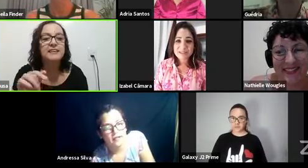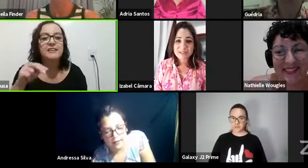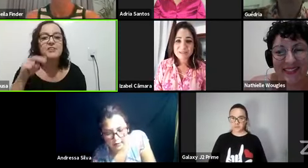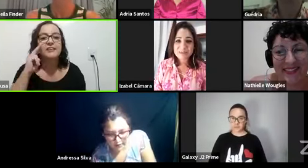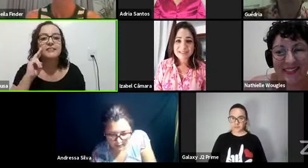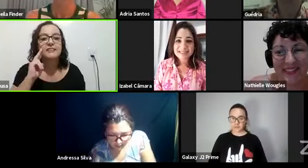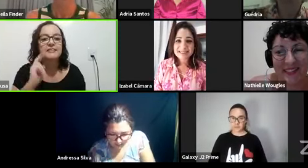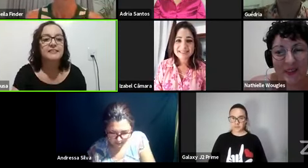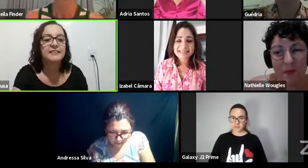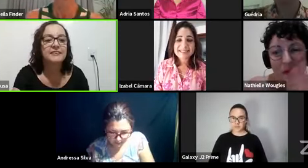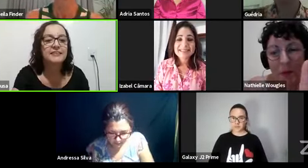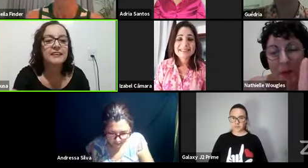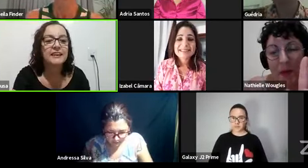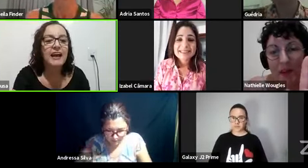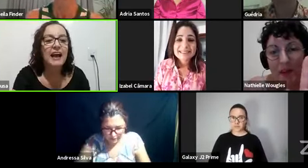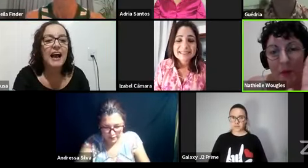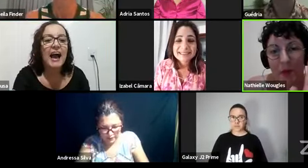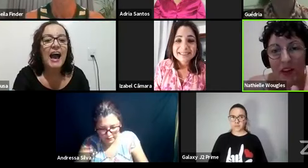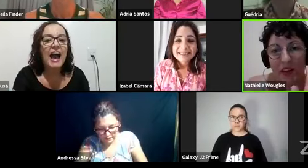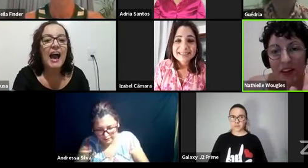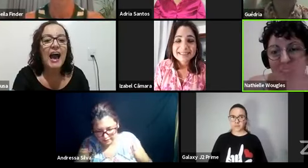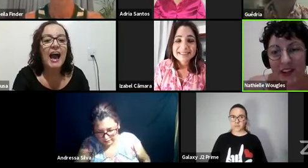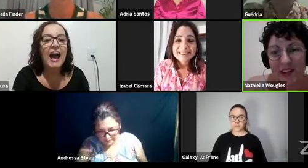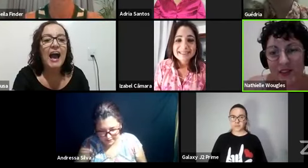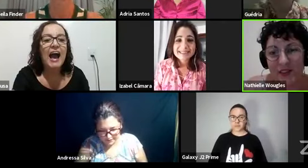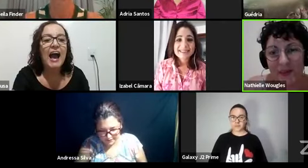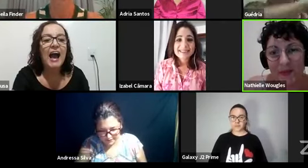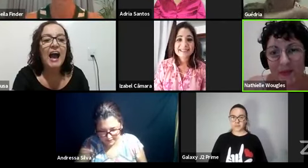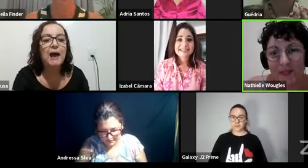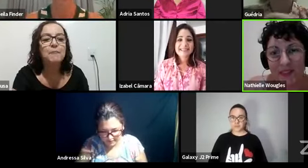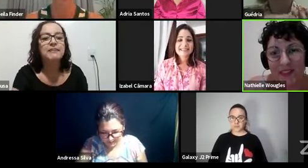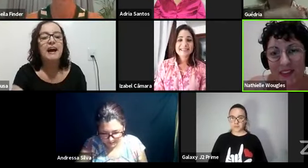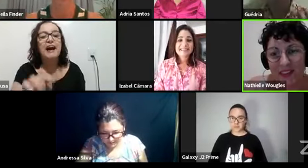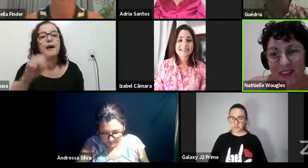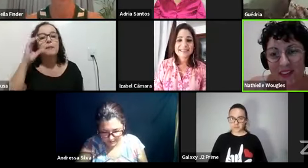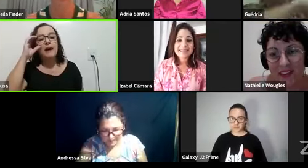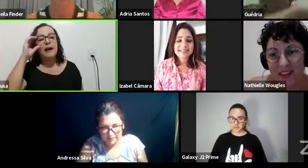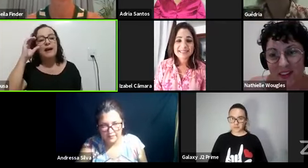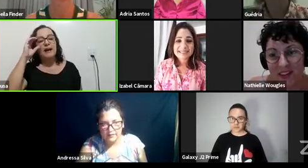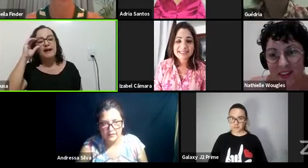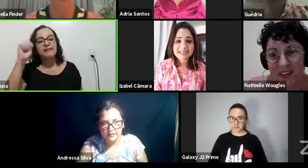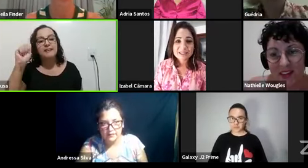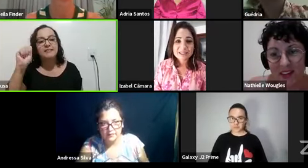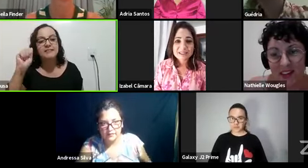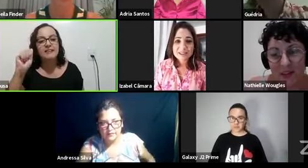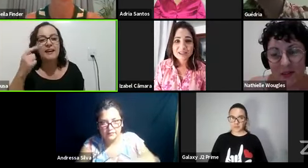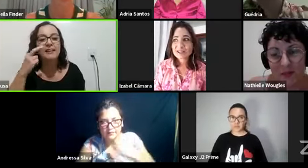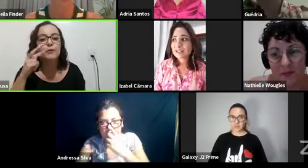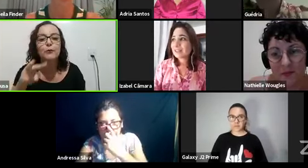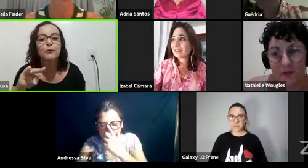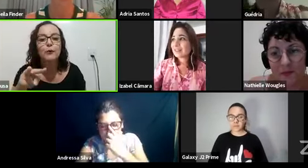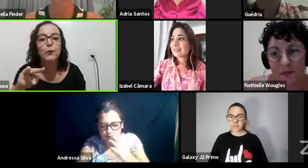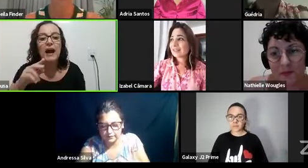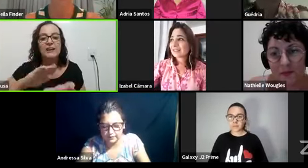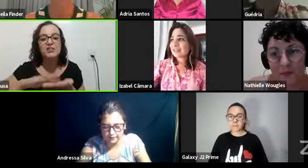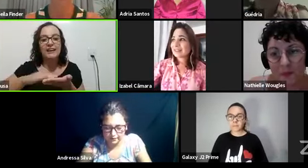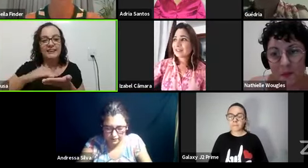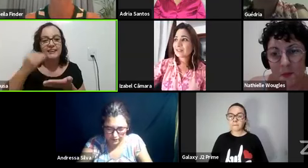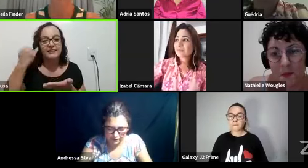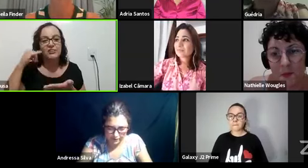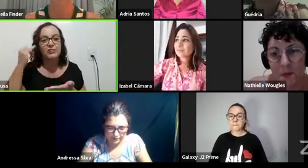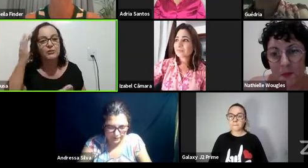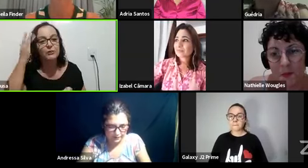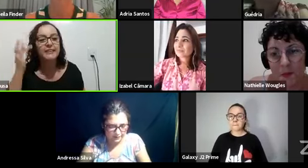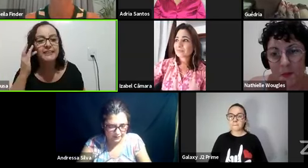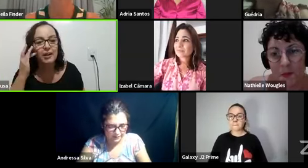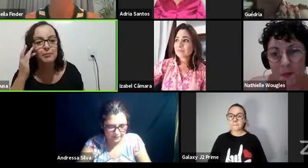Fiquem com Deus. Opa, peraí só um pouquinho que a Neuza. Amanda, a Andressa, ela não viu a